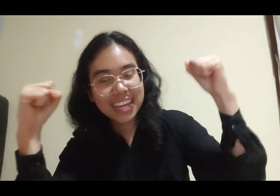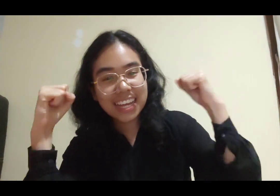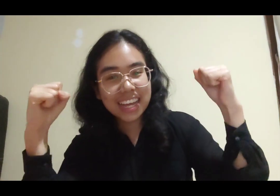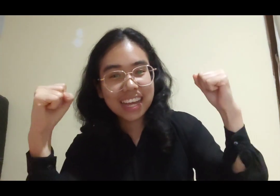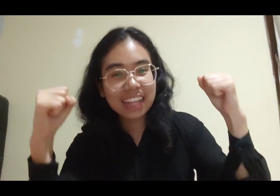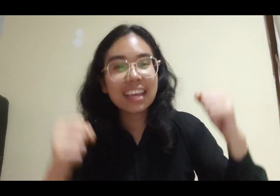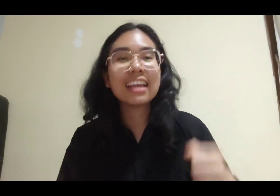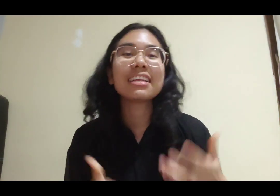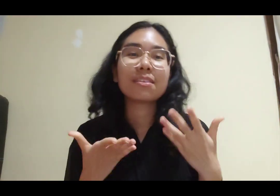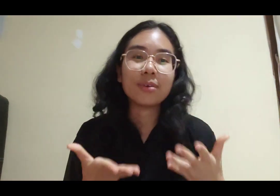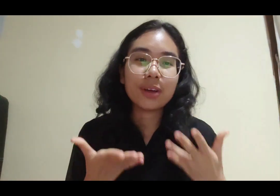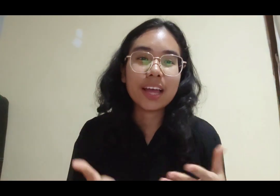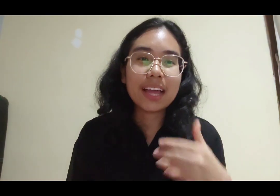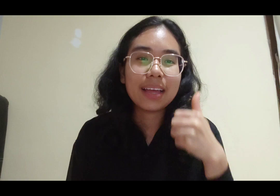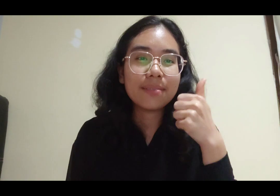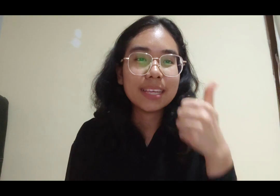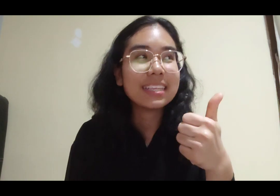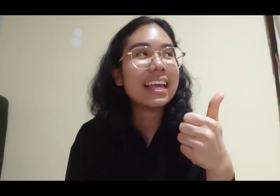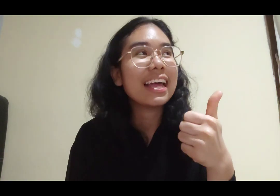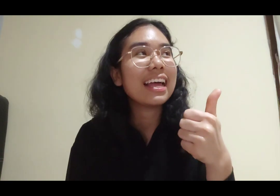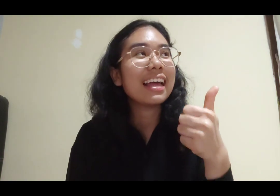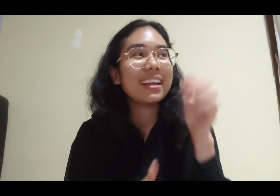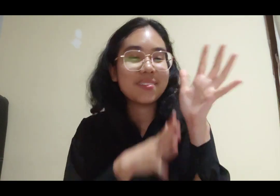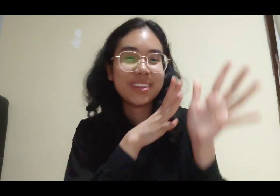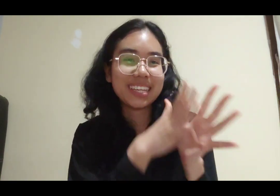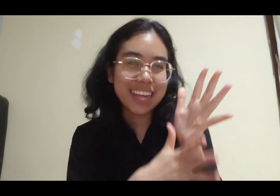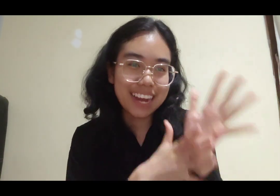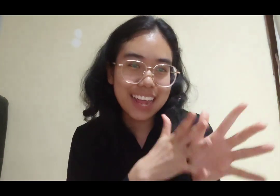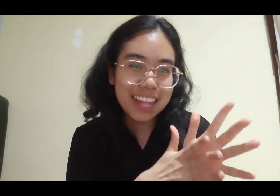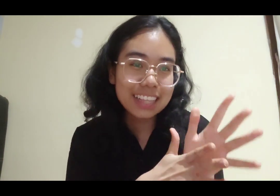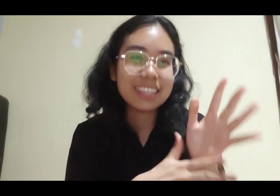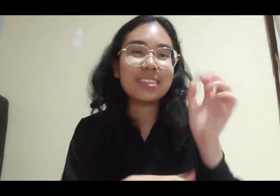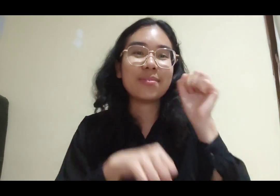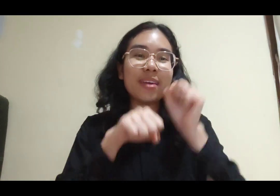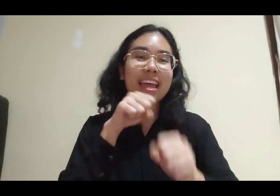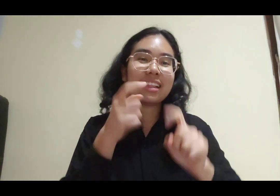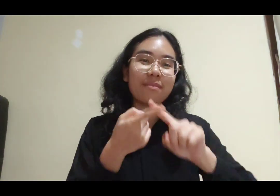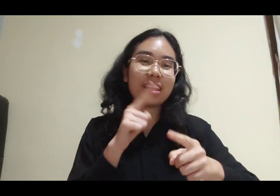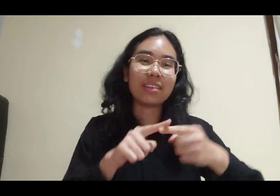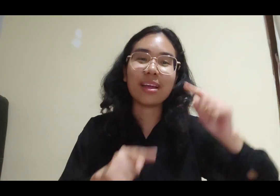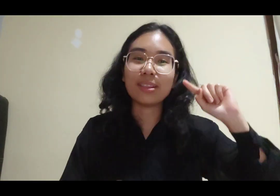Semangat. Semoga bisa bersyarat supaya teman-teman tuli juga